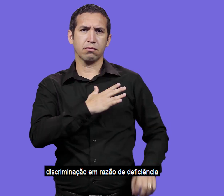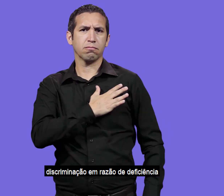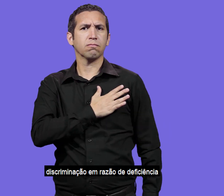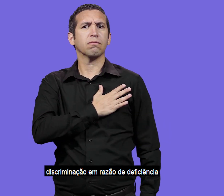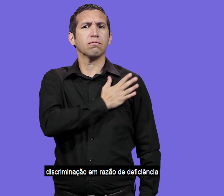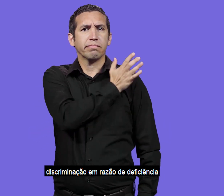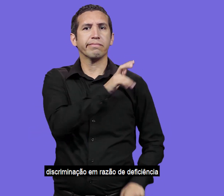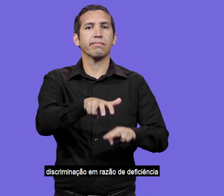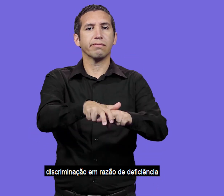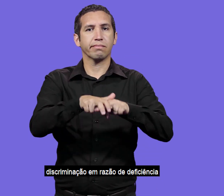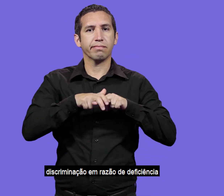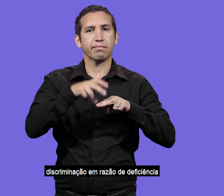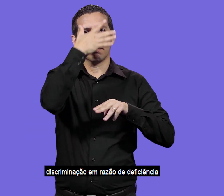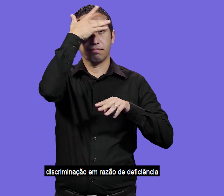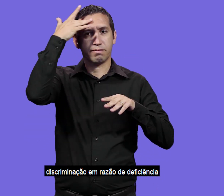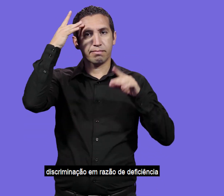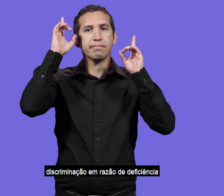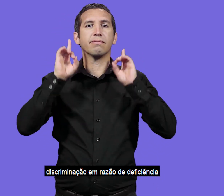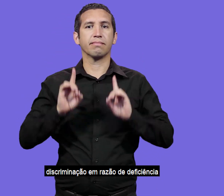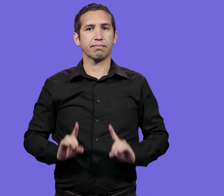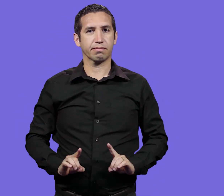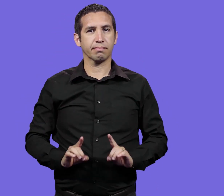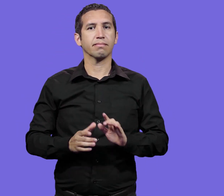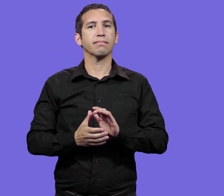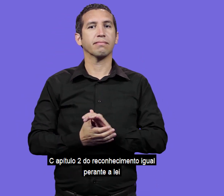em razão de deficiência.